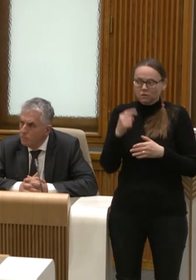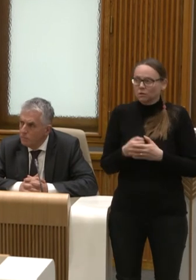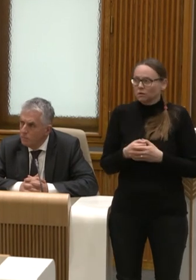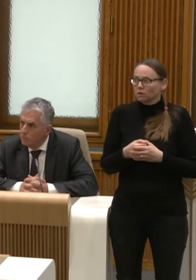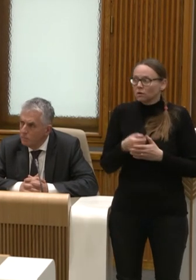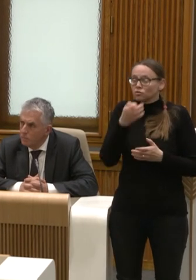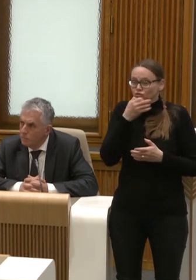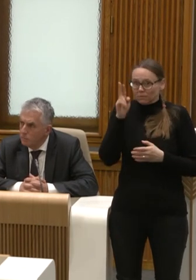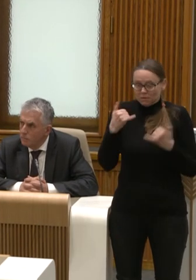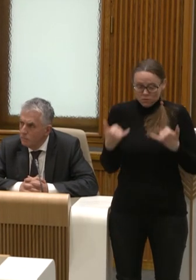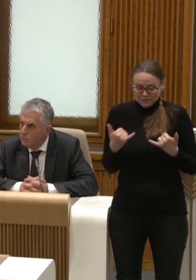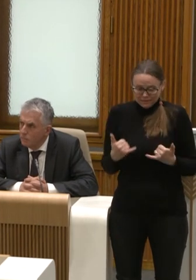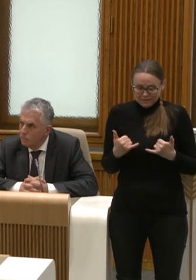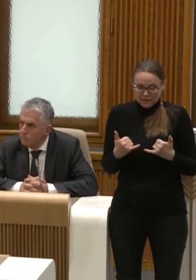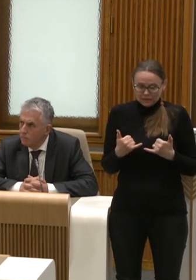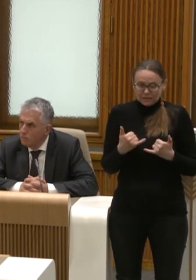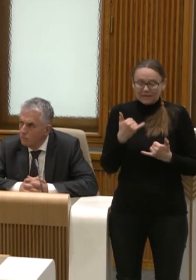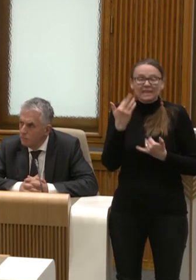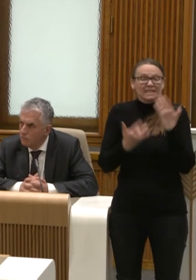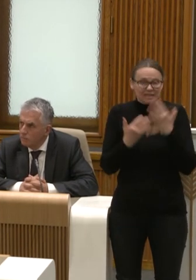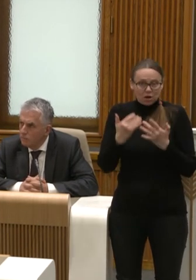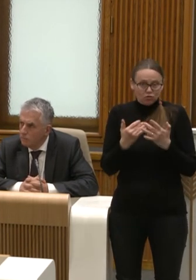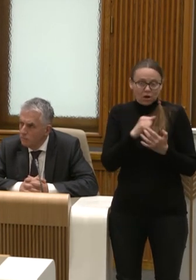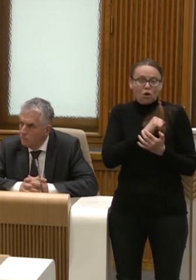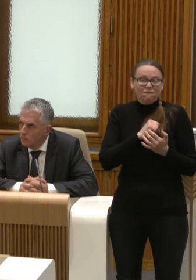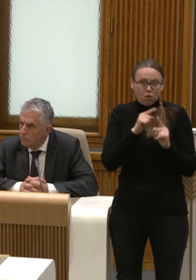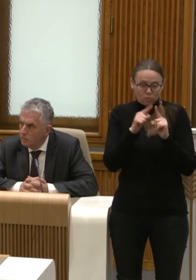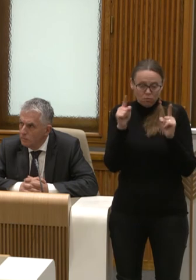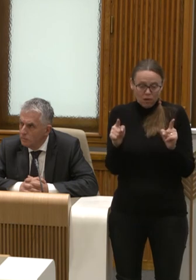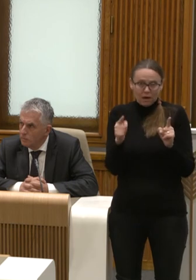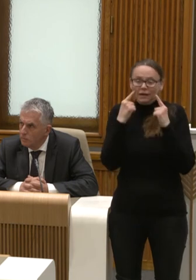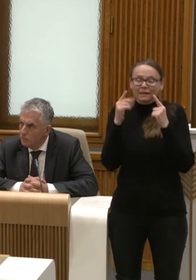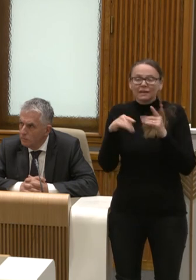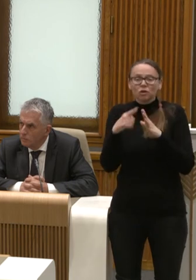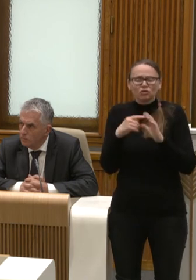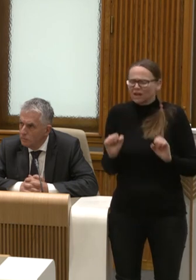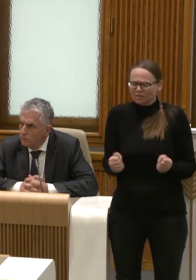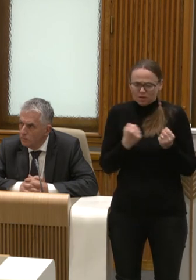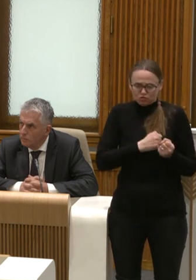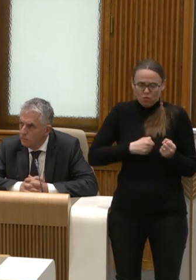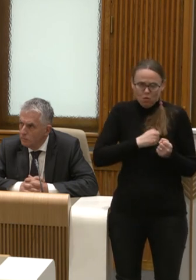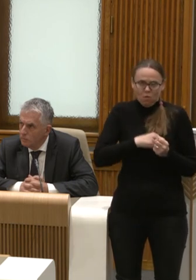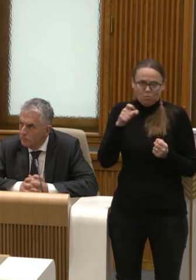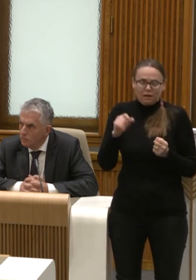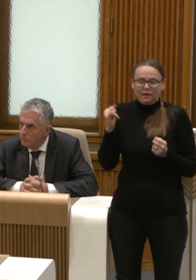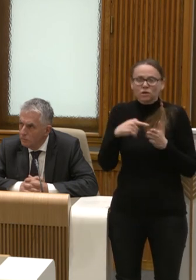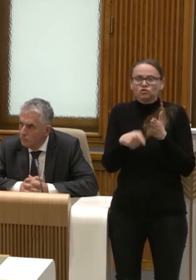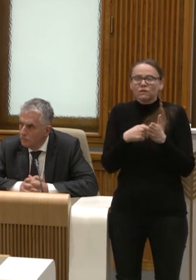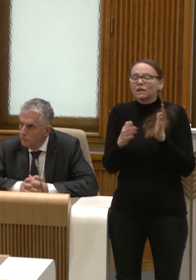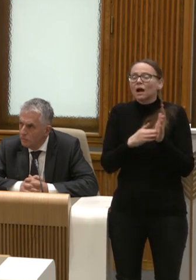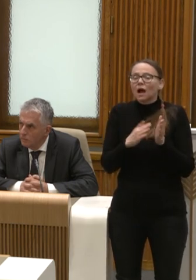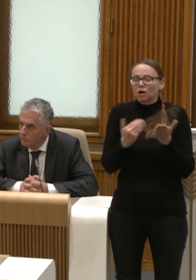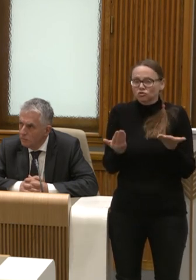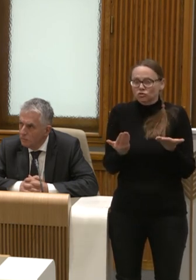Se pravi, če imamo sedaj formulo izračuna, glede na število težko obolelih, je torej številka